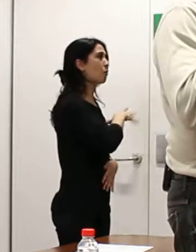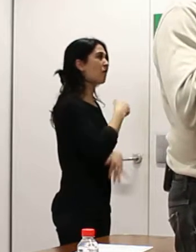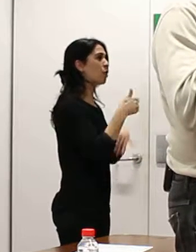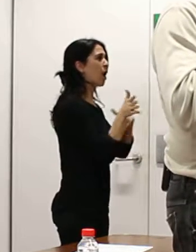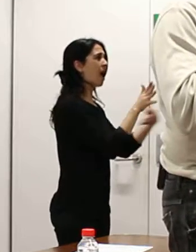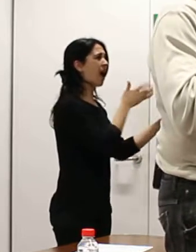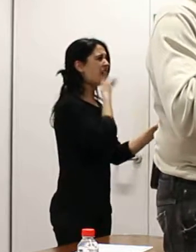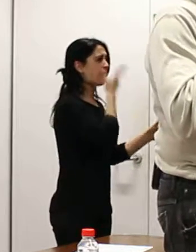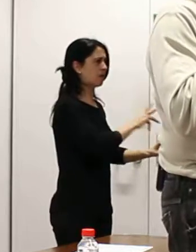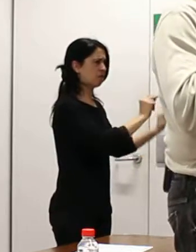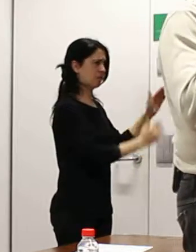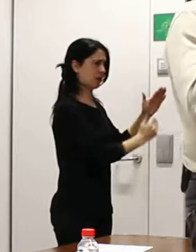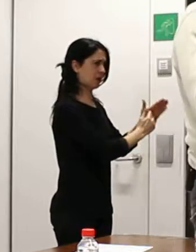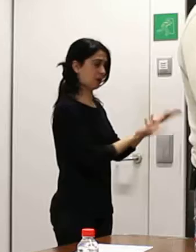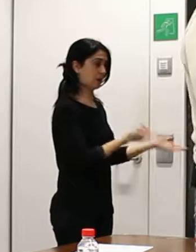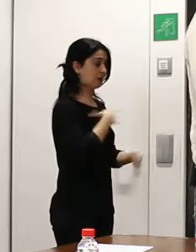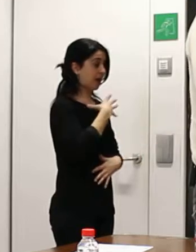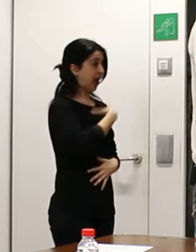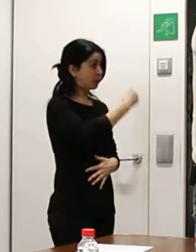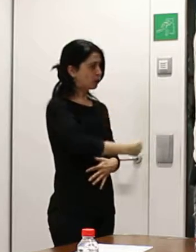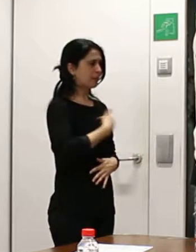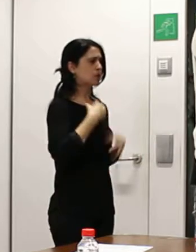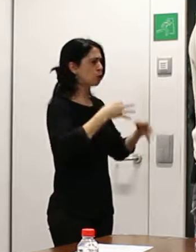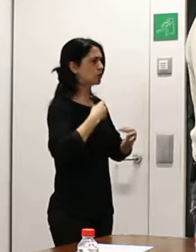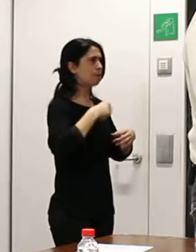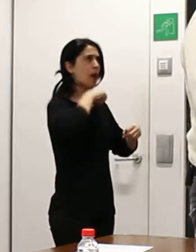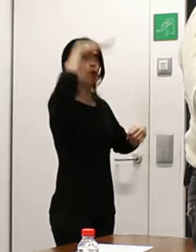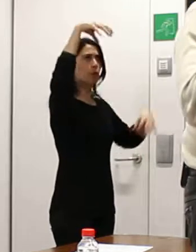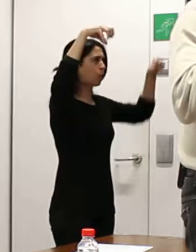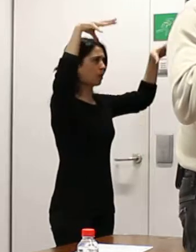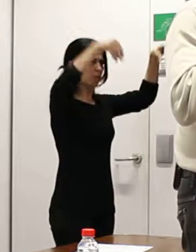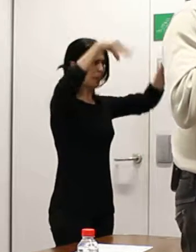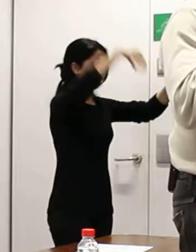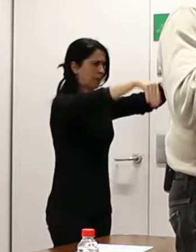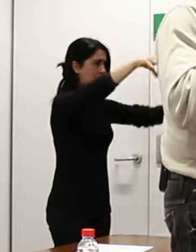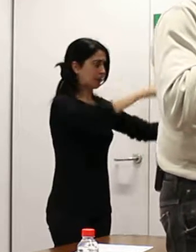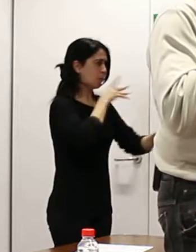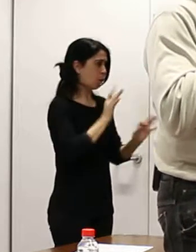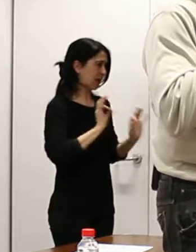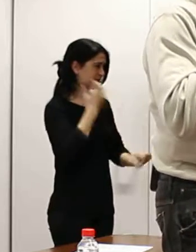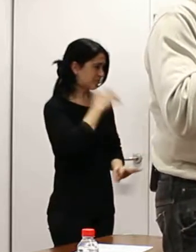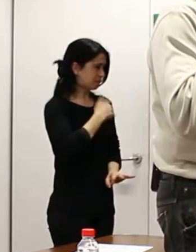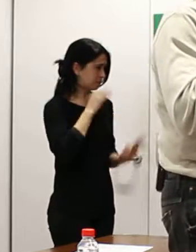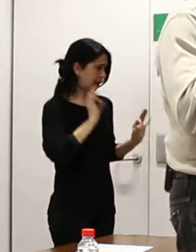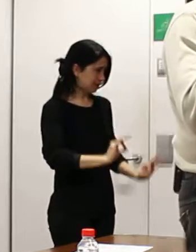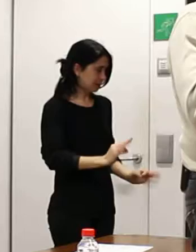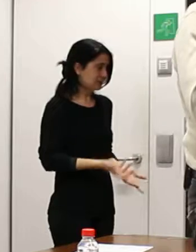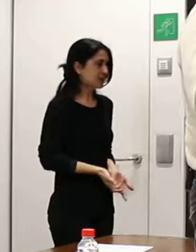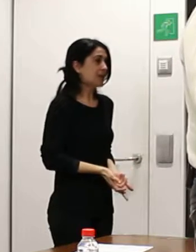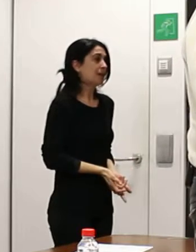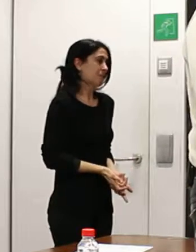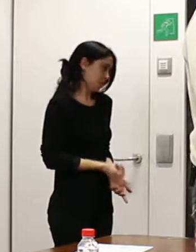En mi trabajo, en el ayuntamiento, estoy siempre apagando luces. ¿Porque soy friki? Pues sí, pues soy friki un poco, pero también